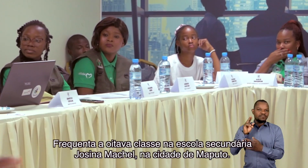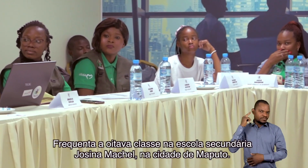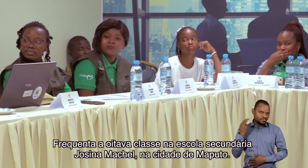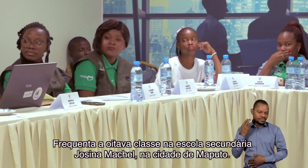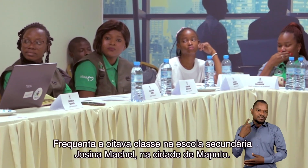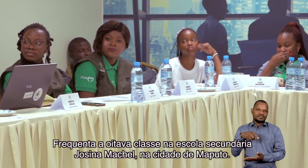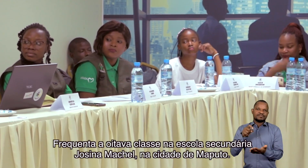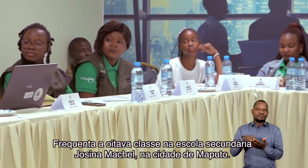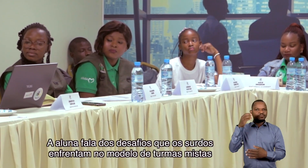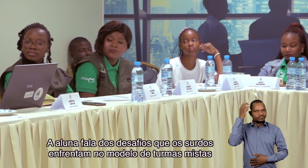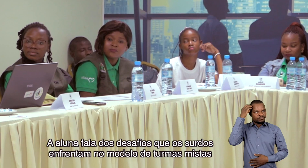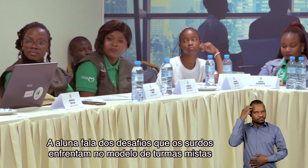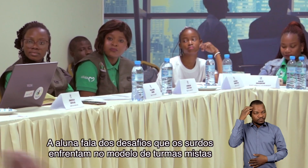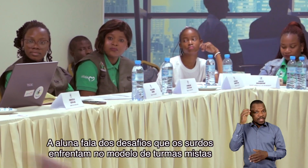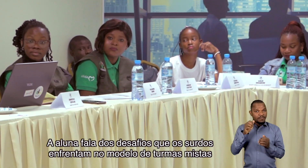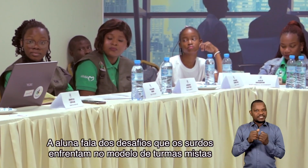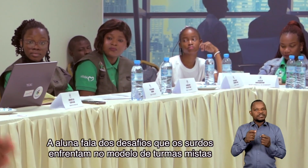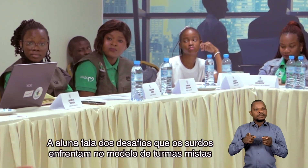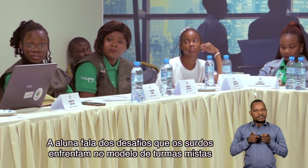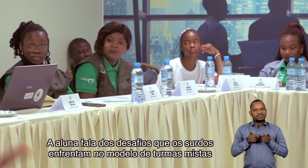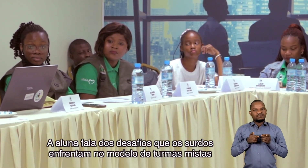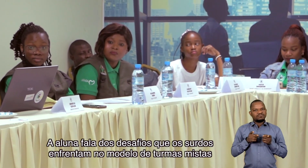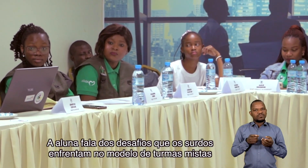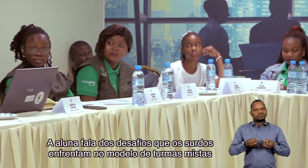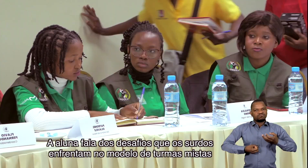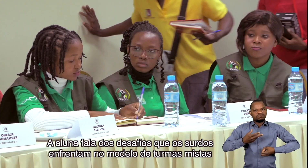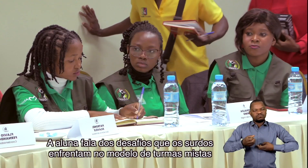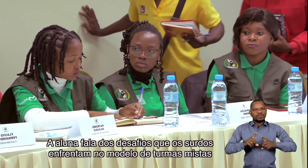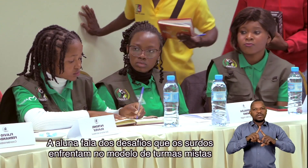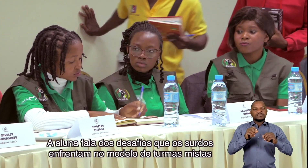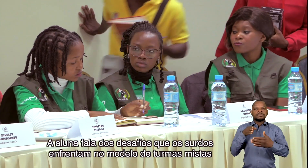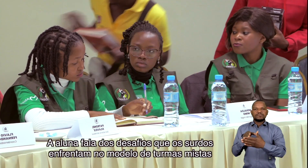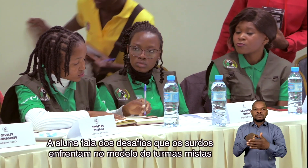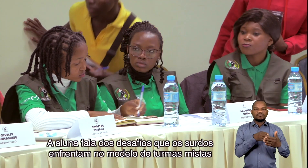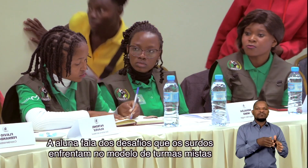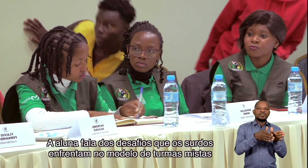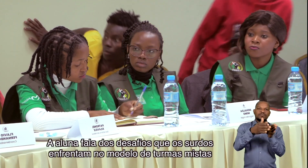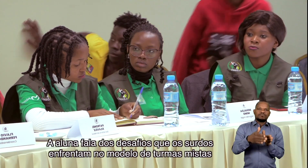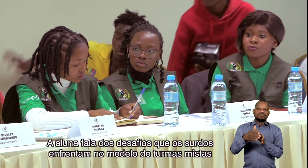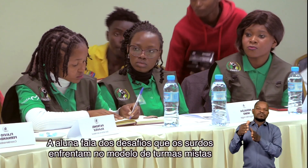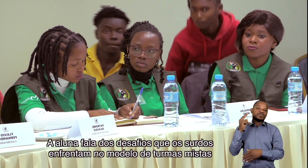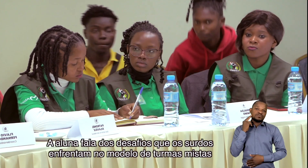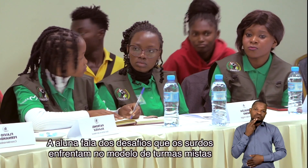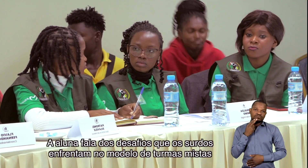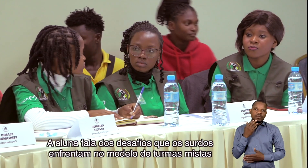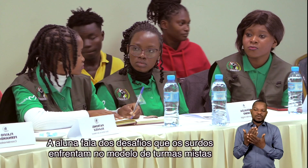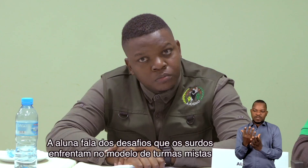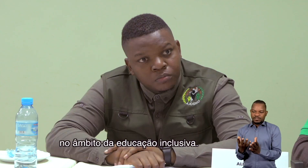cidade de Maputo. A aluna fala dos desafios que os surdos enfrentam no modelo de turmas mistas